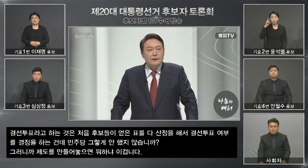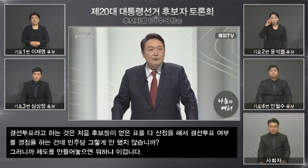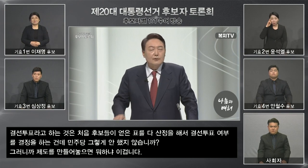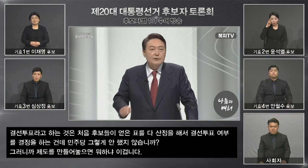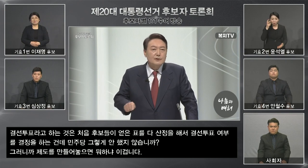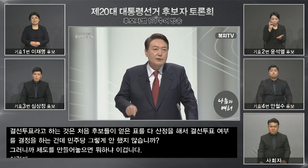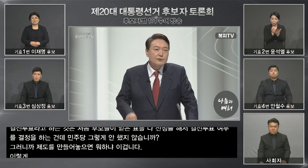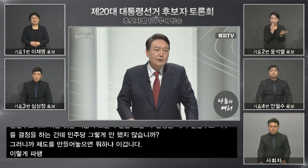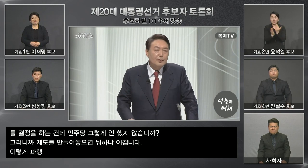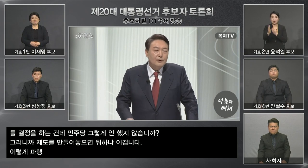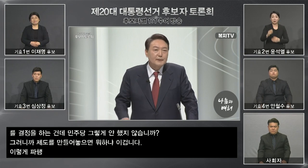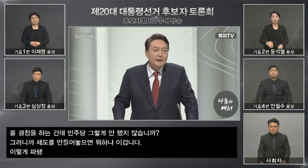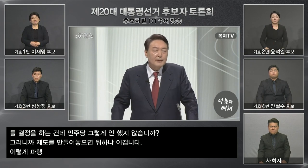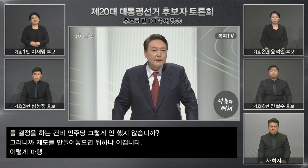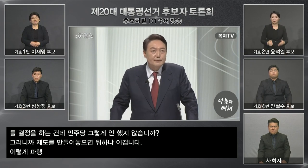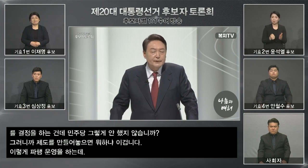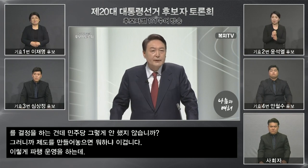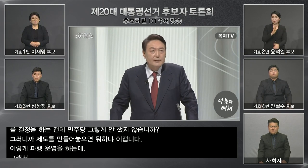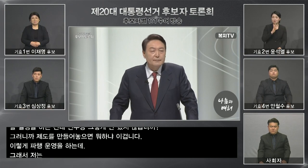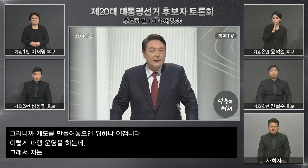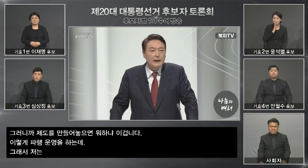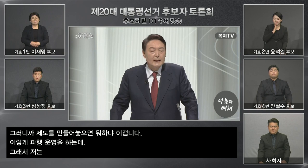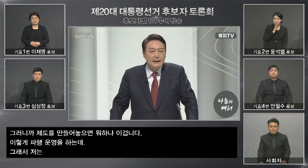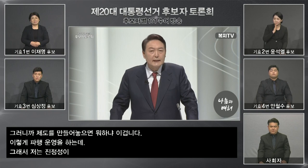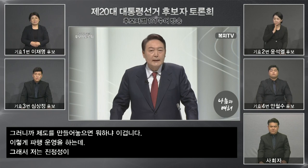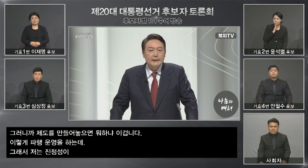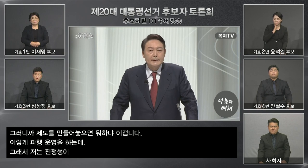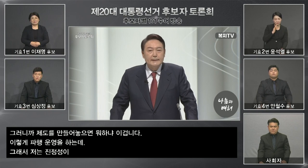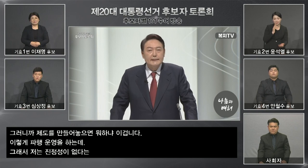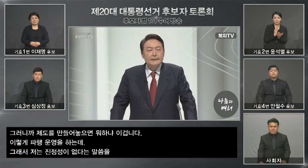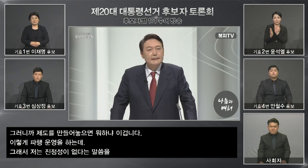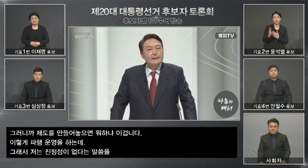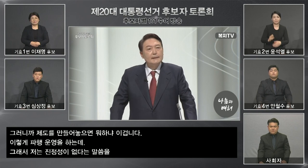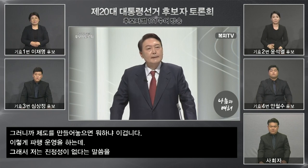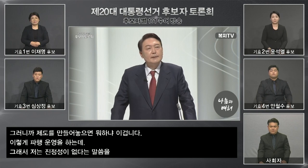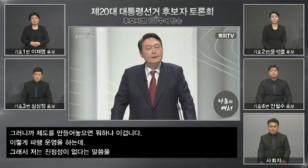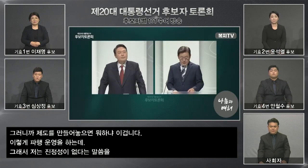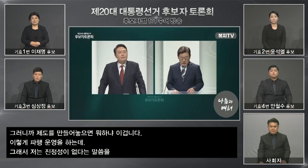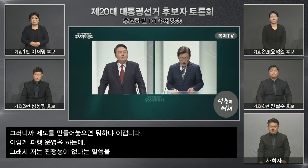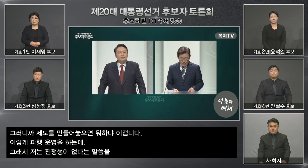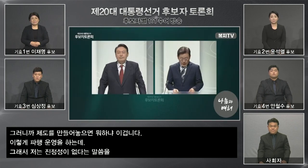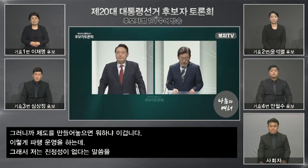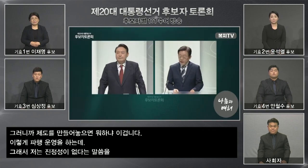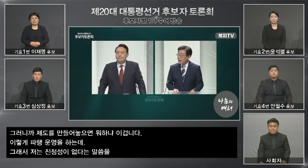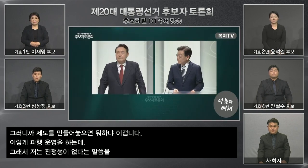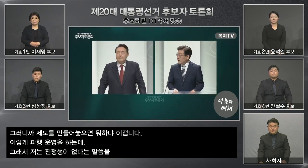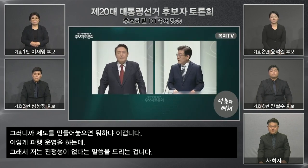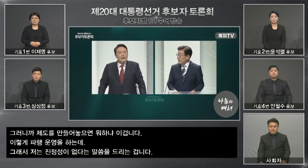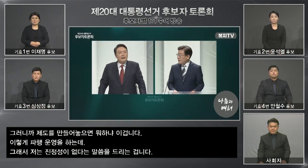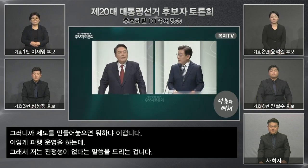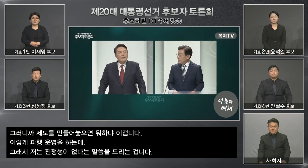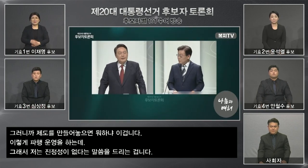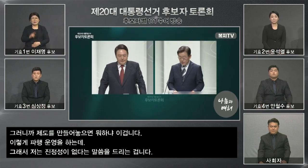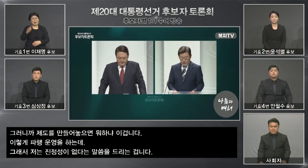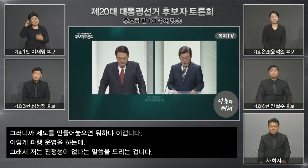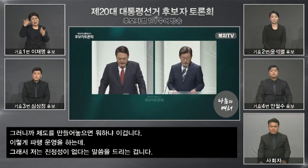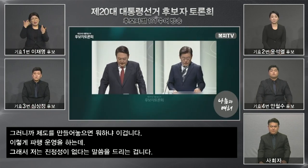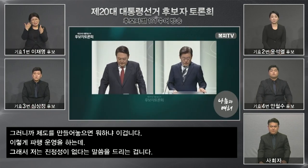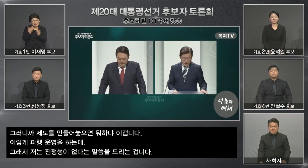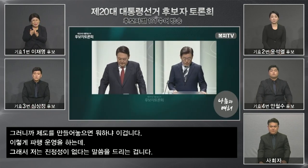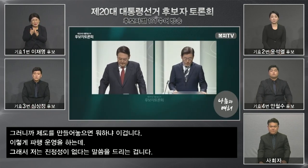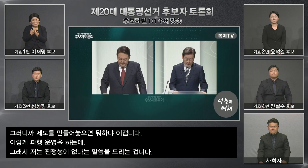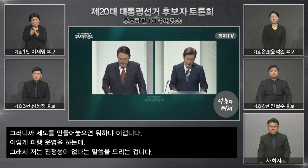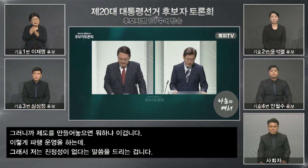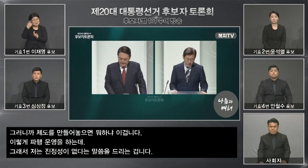그래서 저는 진정성이 없다는 말씀을 드리는 겁니다. 역시 저는 반대한다 이렇게 알아들을 수밖에